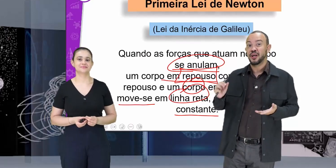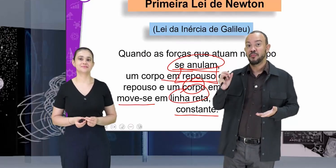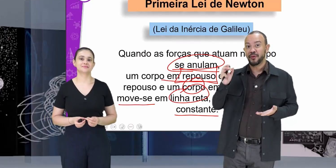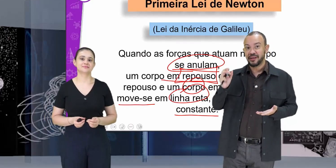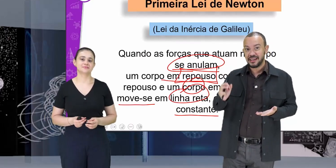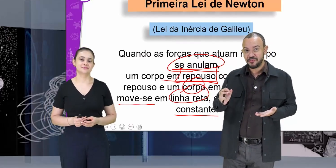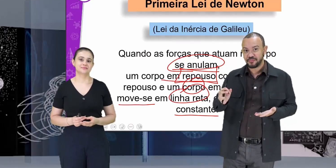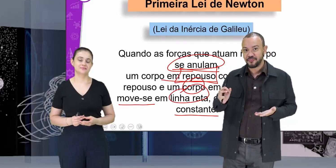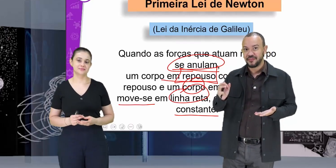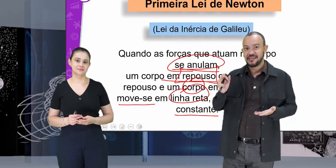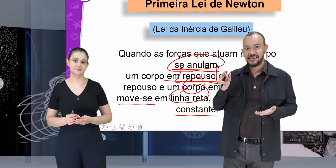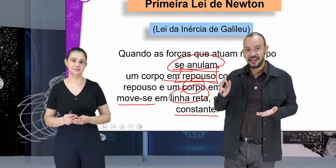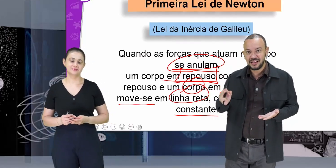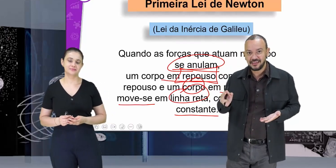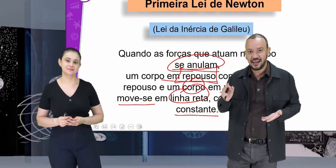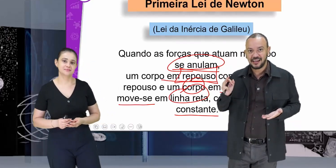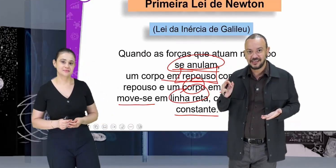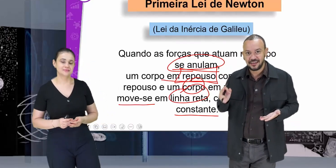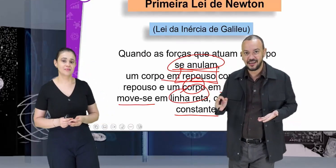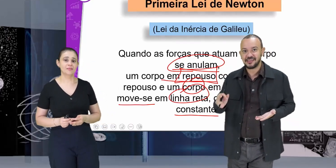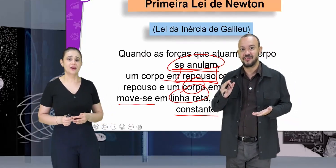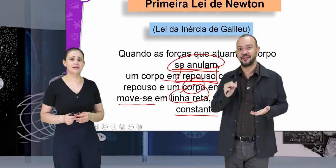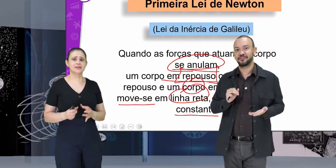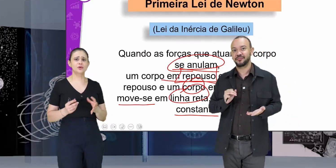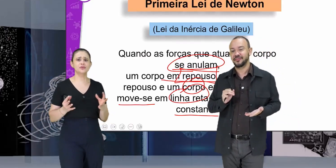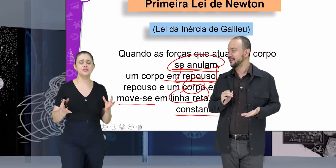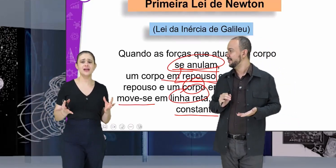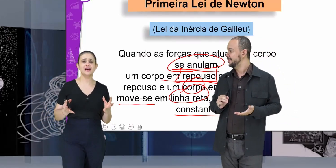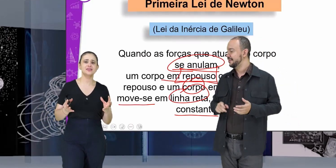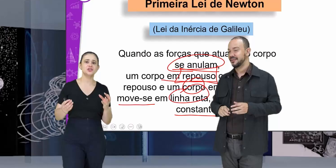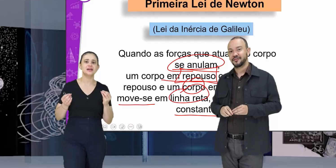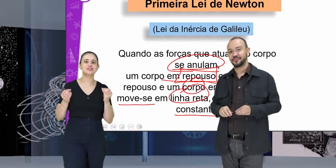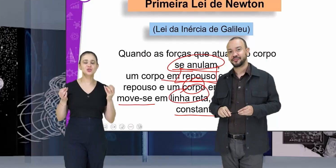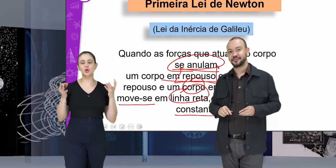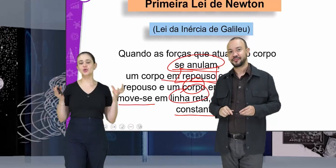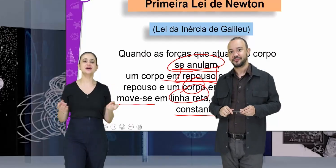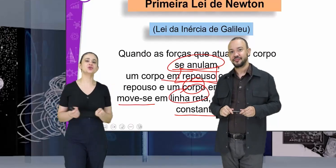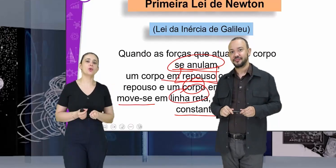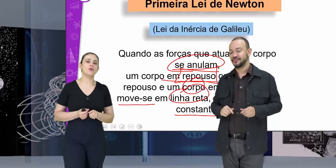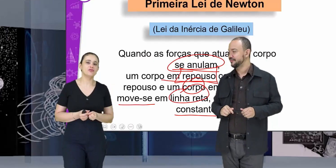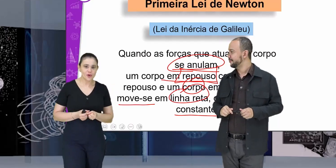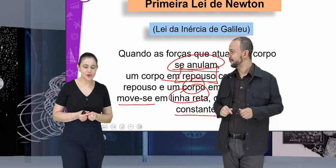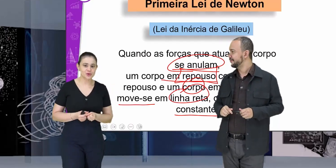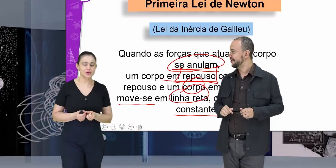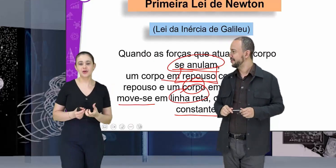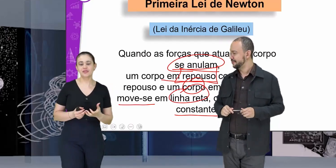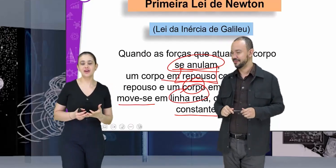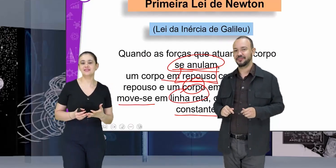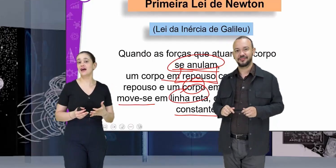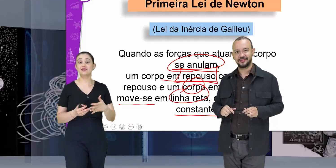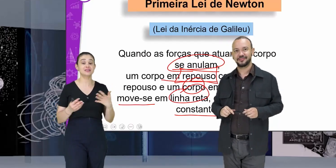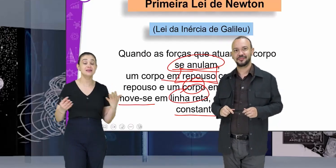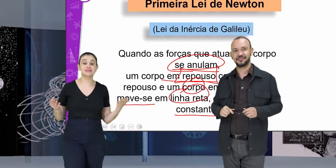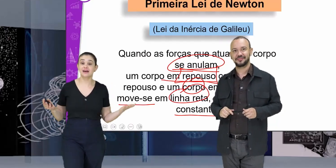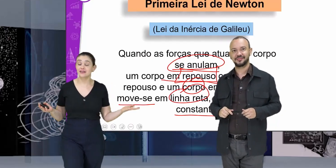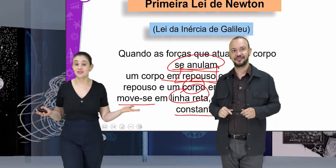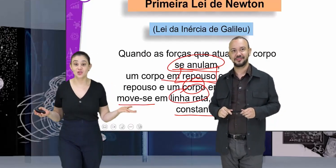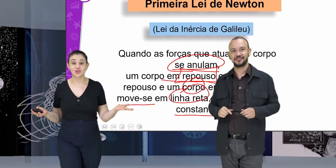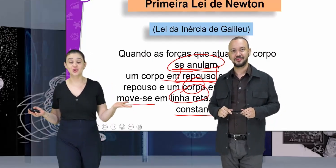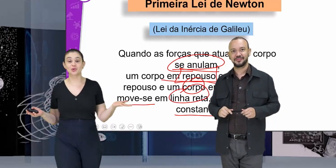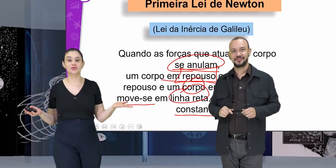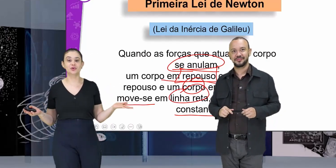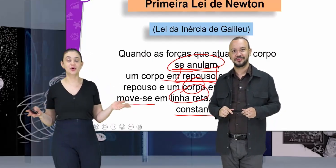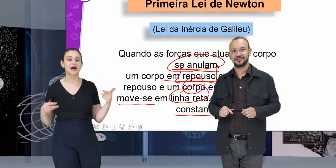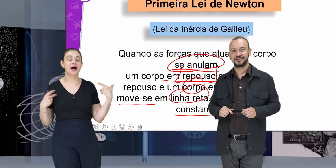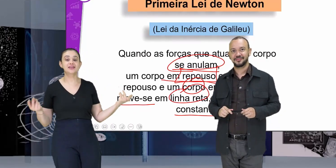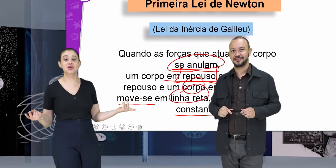movimento, porém sem a aceleração. Vocês já ouviram falar, gente, na zona de conforto? Quando alguém fala assim, você tem que sair da sua